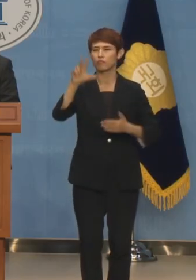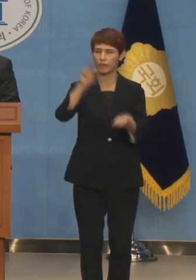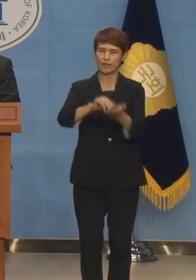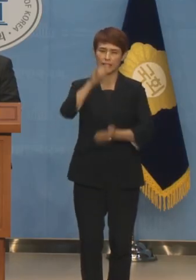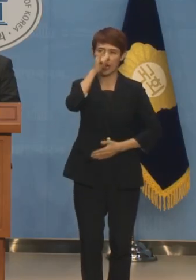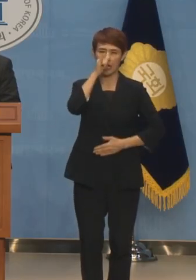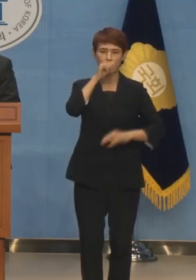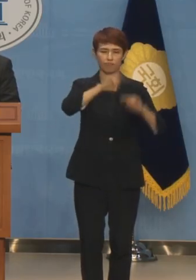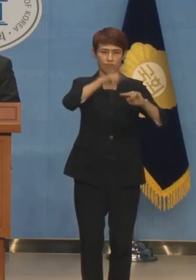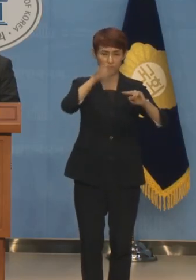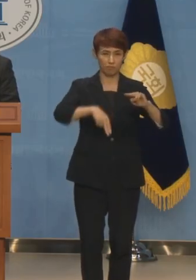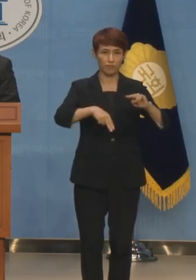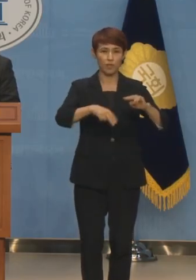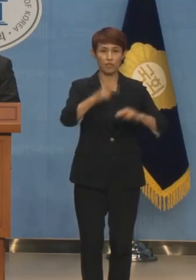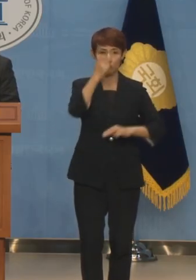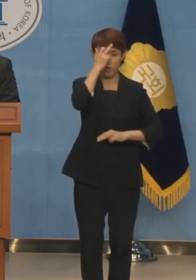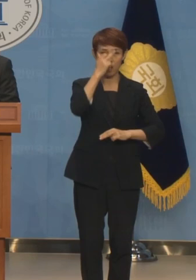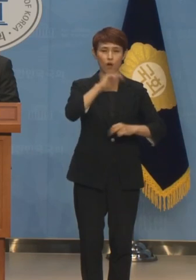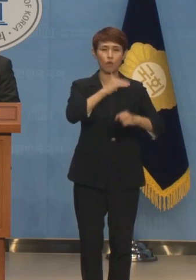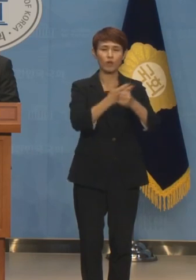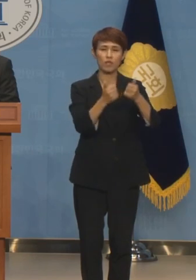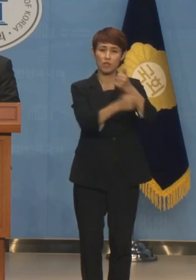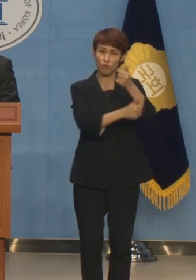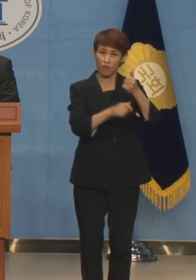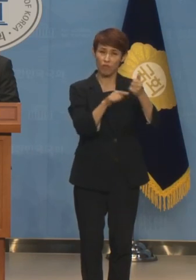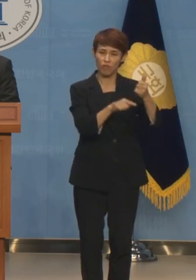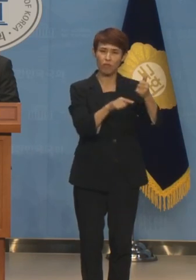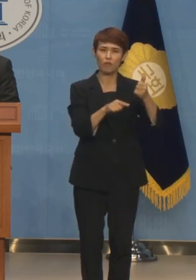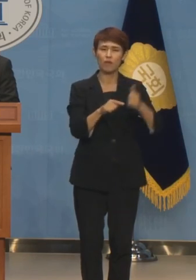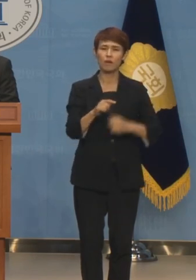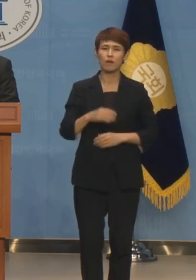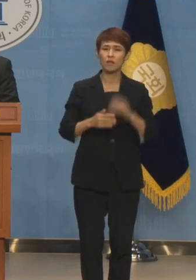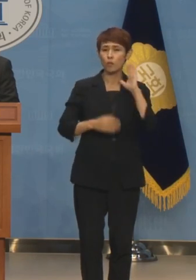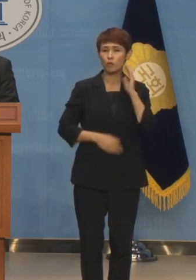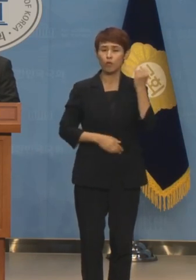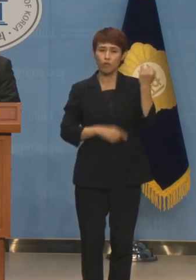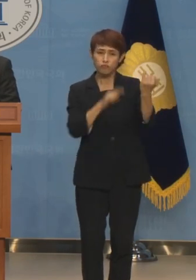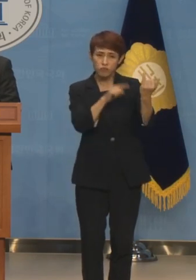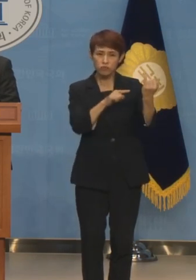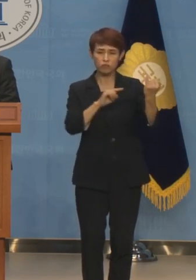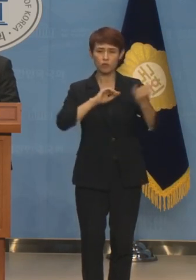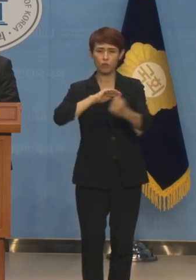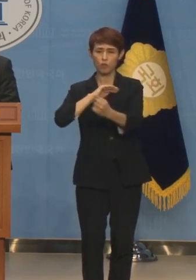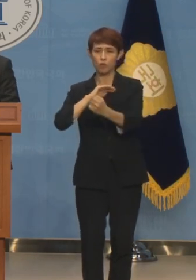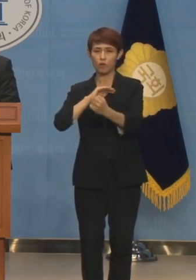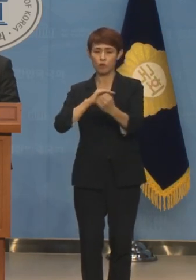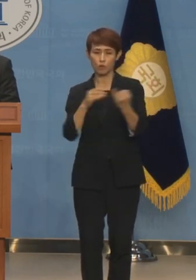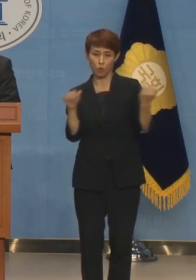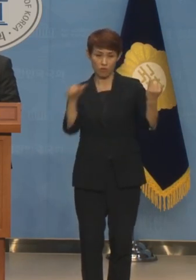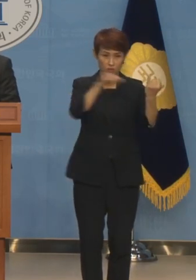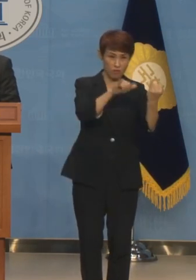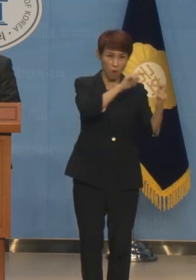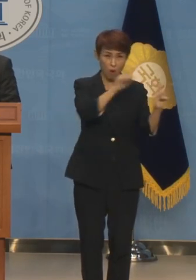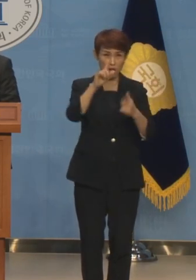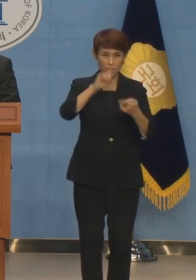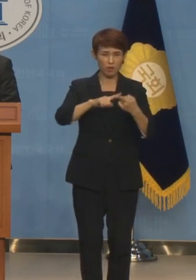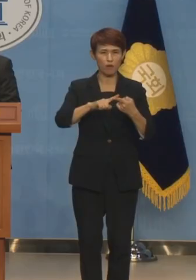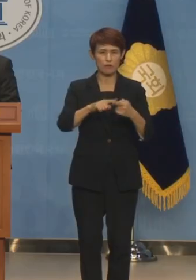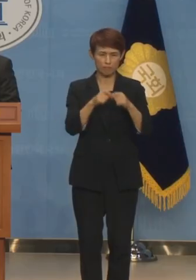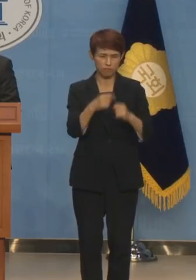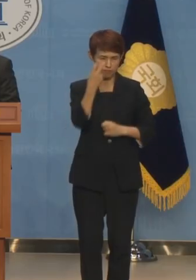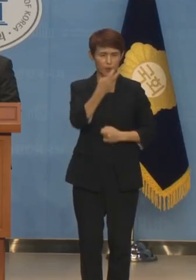권익위원이 권익위가 김 여사의 알선 수재 여부에 대해 검토하지 않았다고 폭로했습니다.